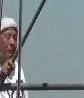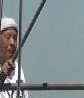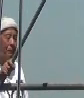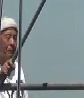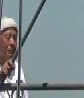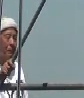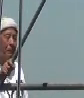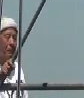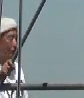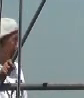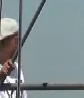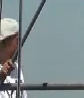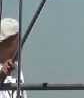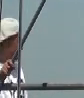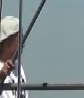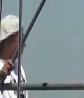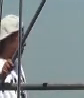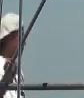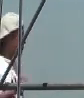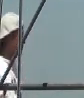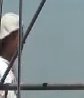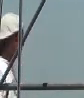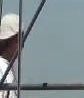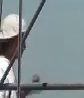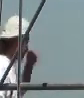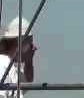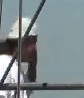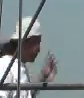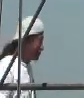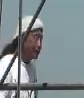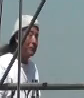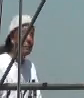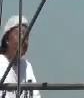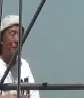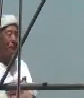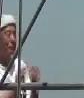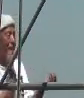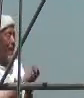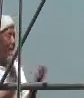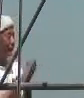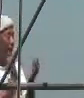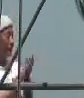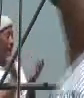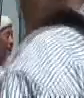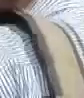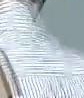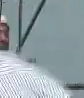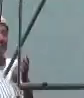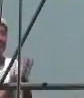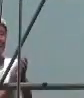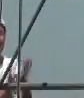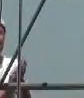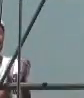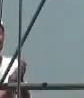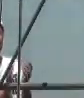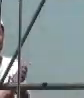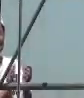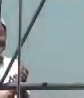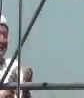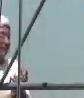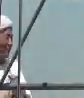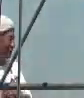晴れやかに。カンカラ三線演歌士岡大輔と申します。よろしくお願いいたします。